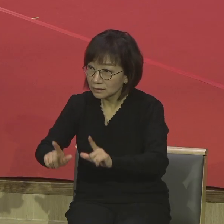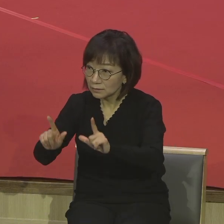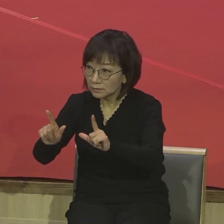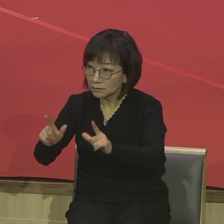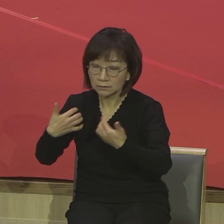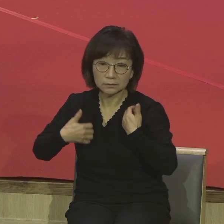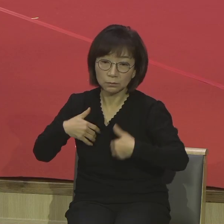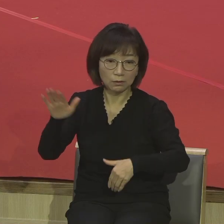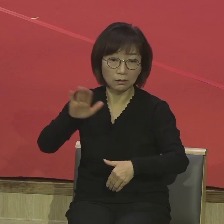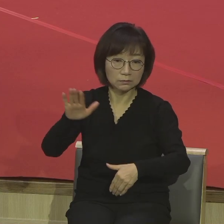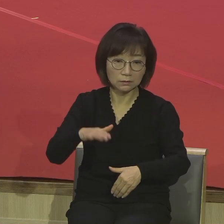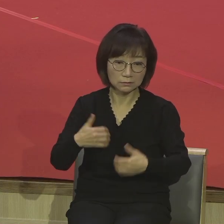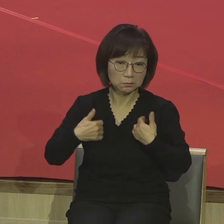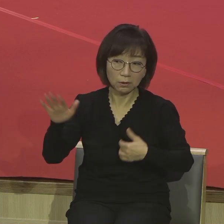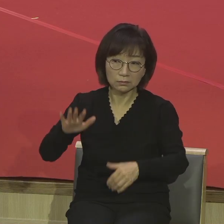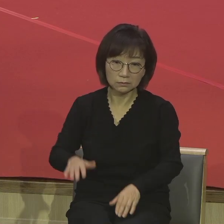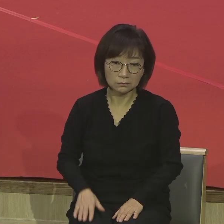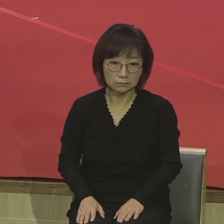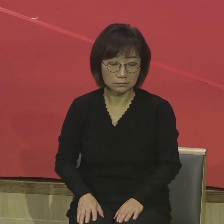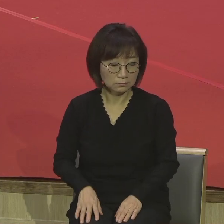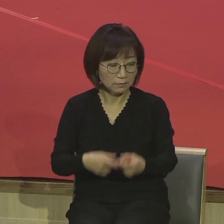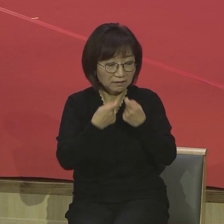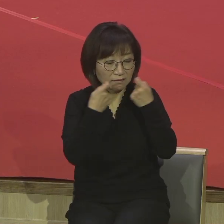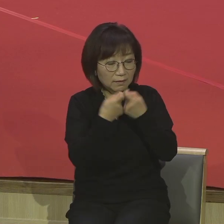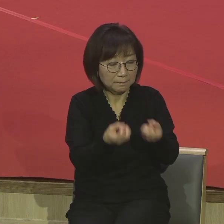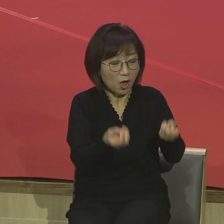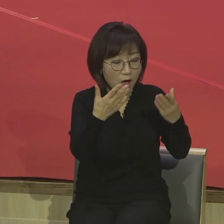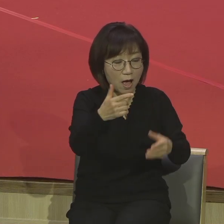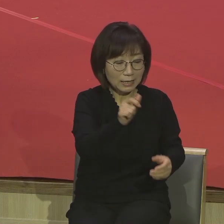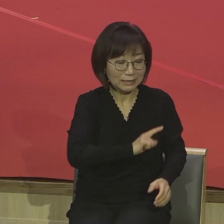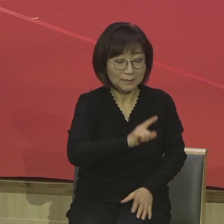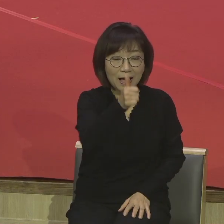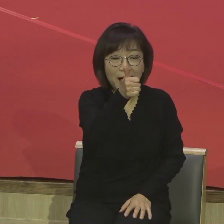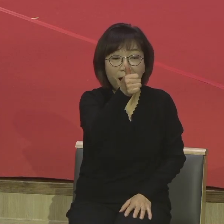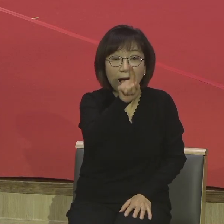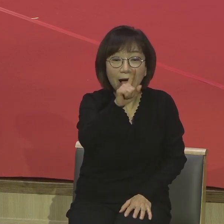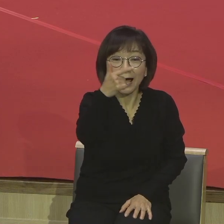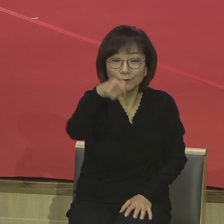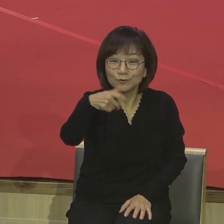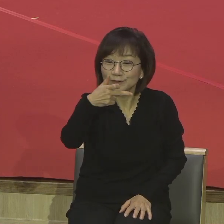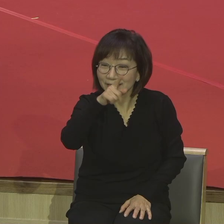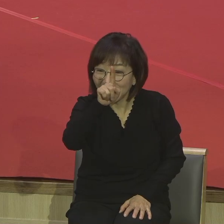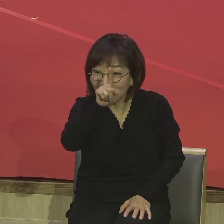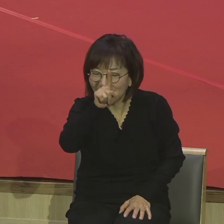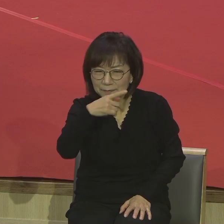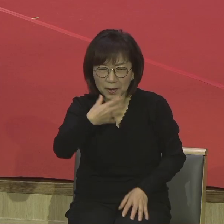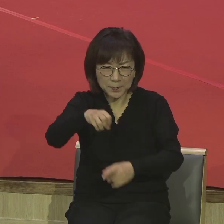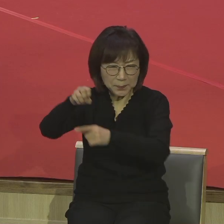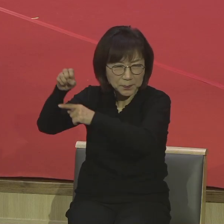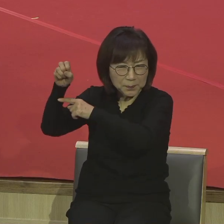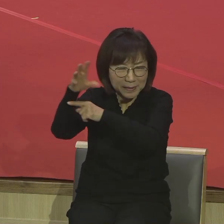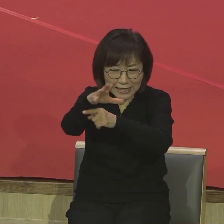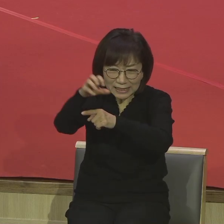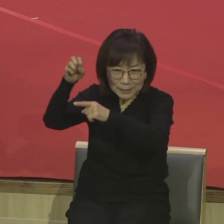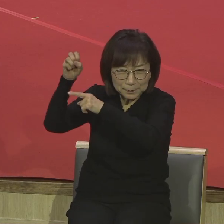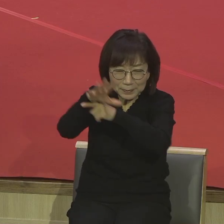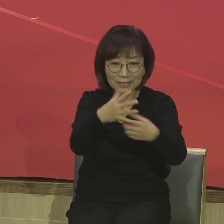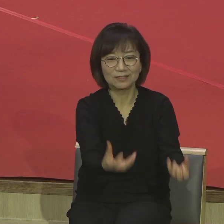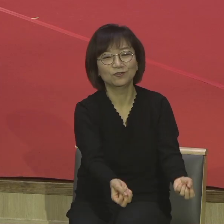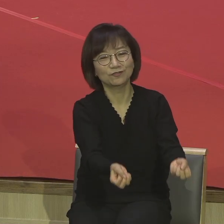하누카라고 하는 자신들의 명절이 있습니다. 이 명절을 지킵니다. 빛의 축제라는 불린